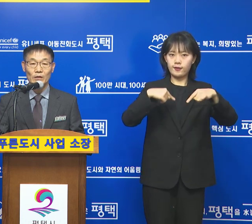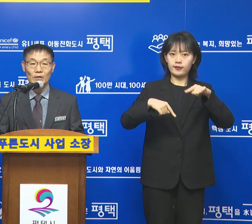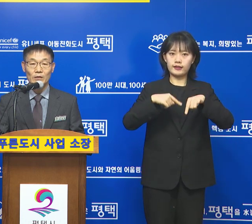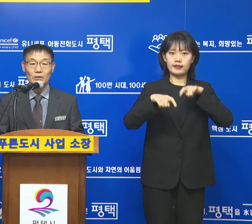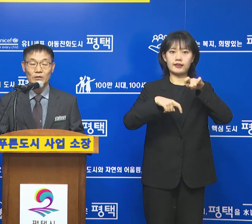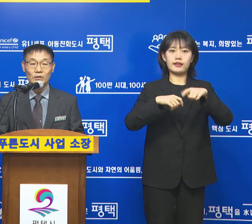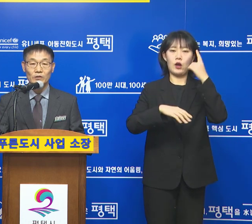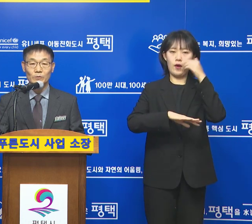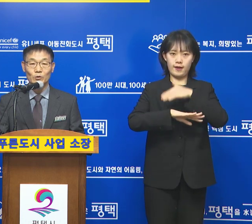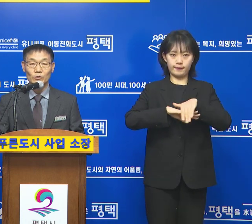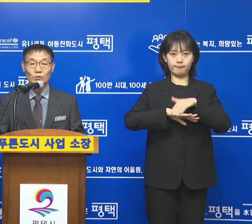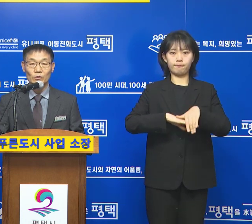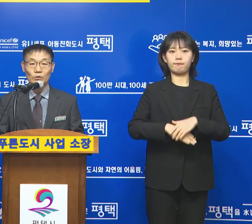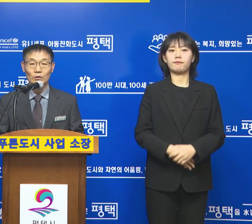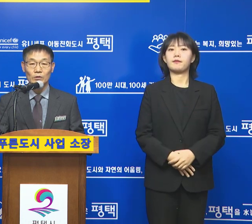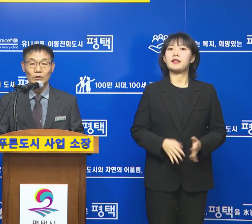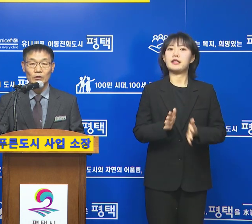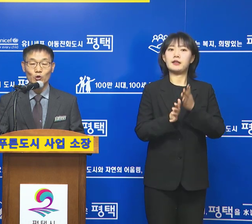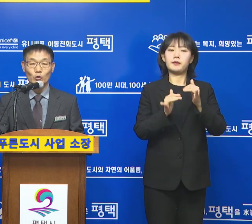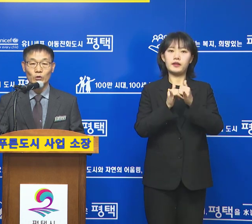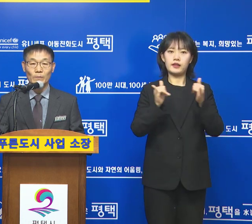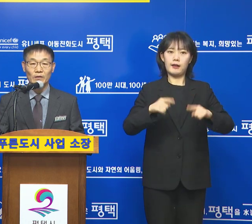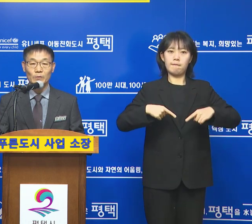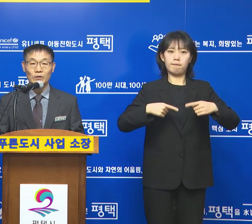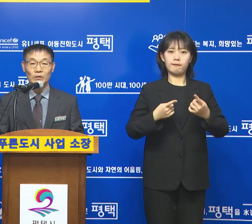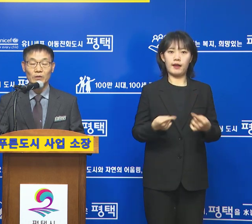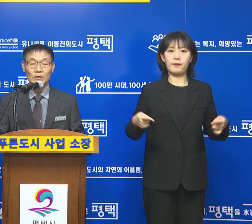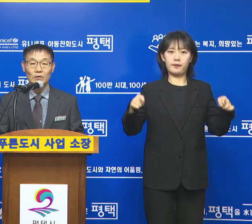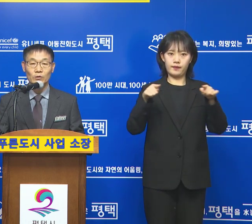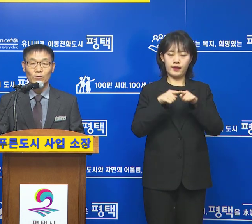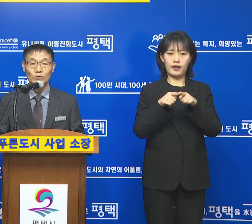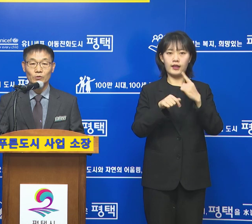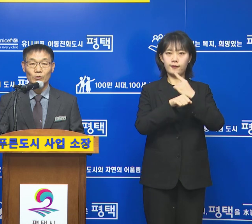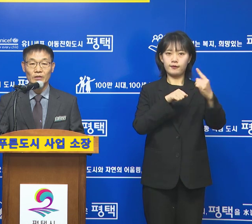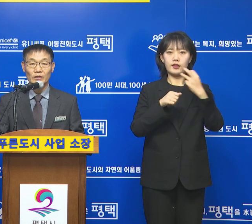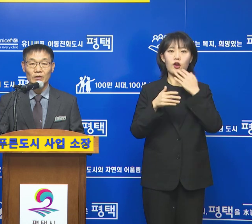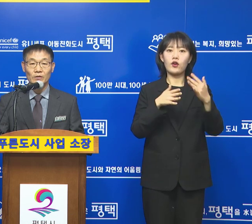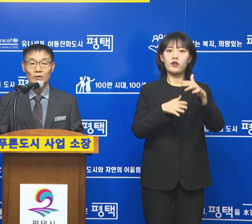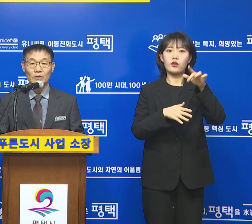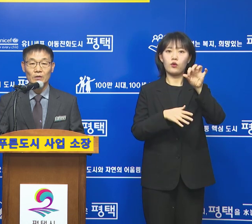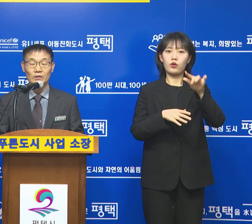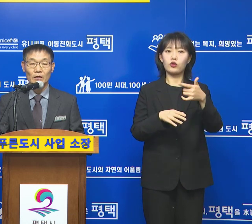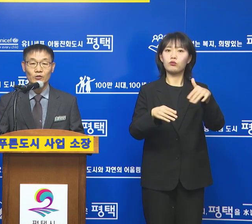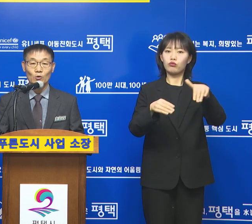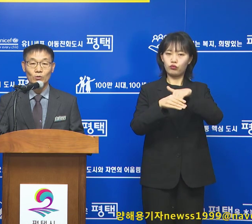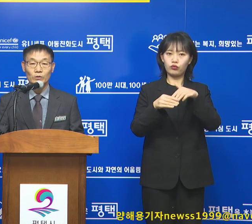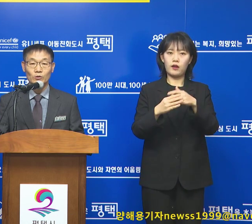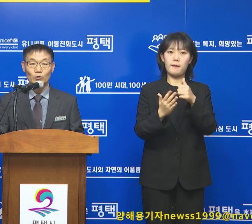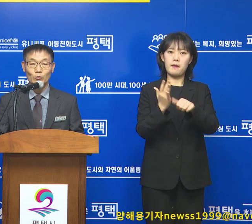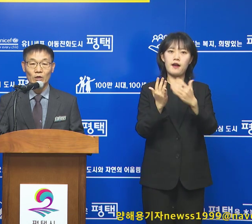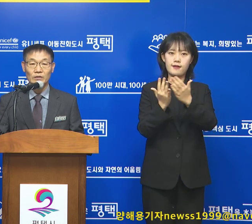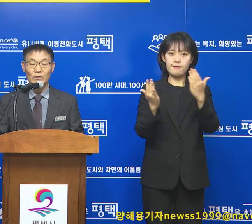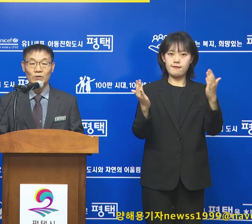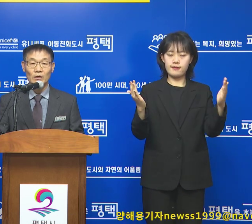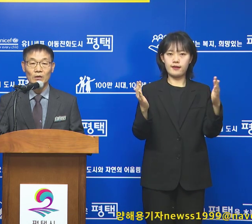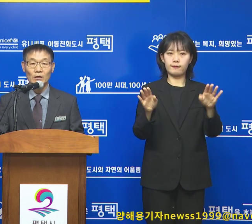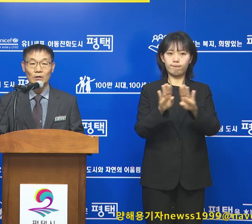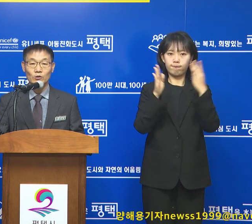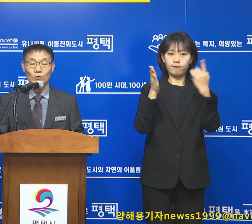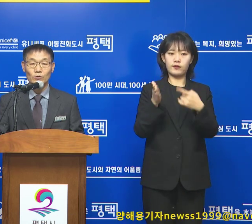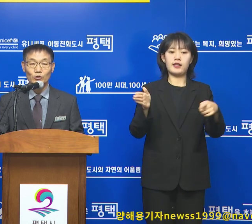함께 2025년도 경기 정원문화 박람회를 성공적으로 개최하여 생활 속 정원문화